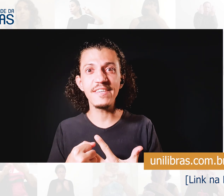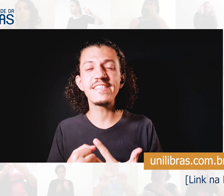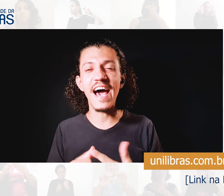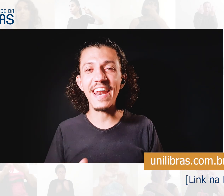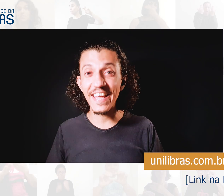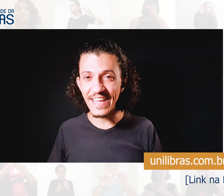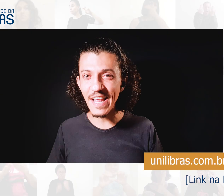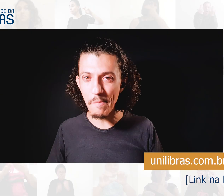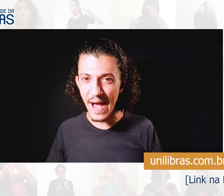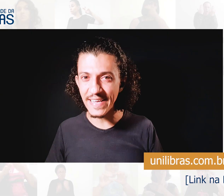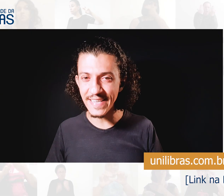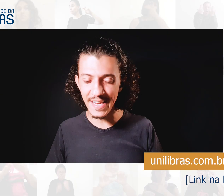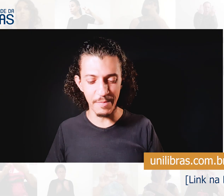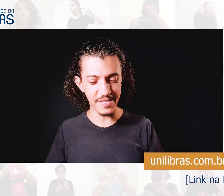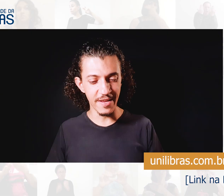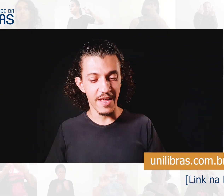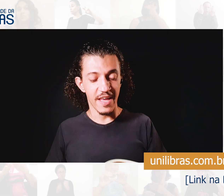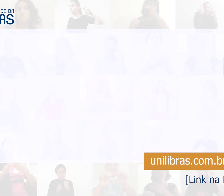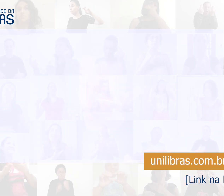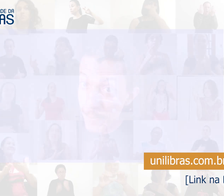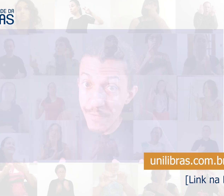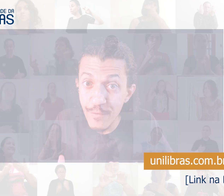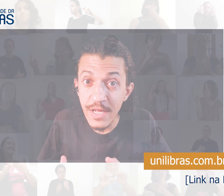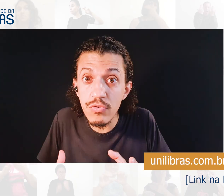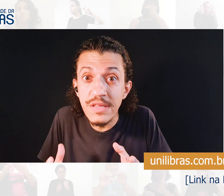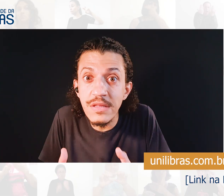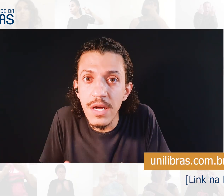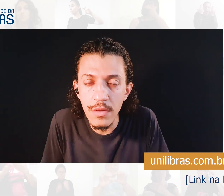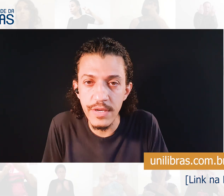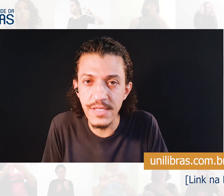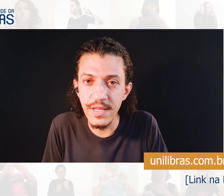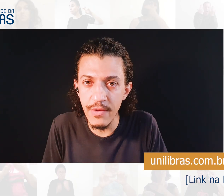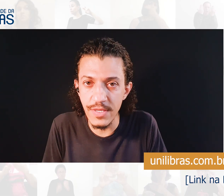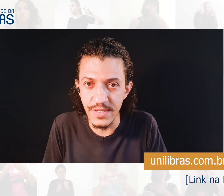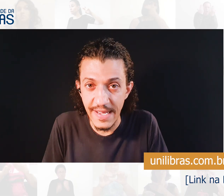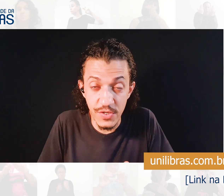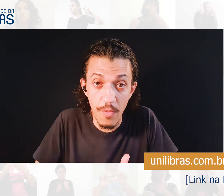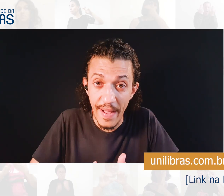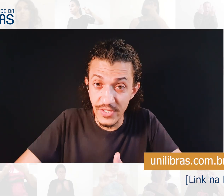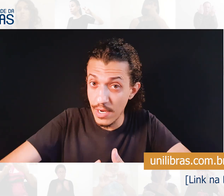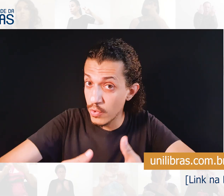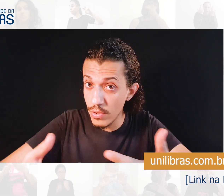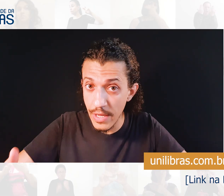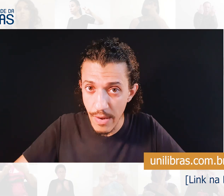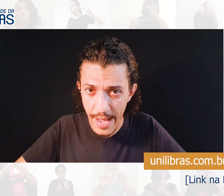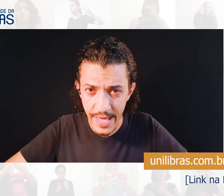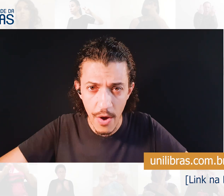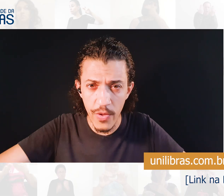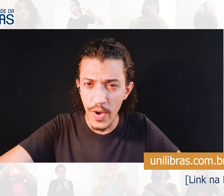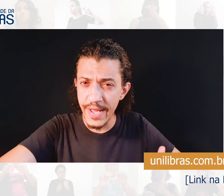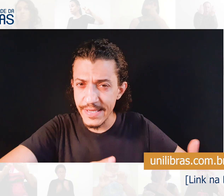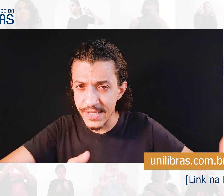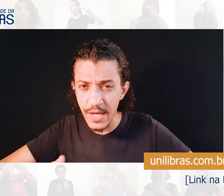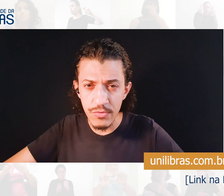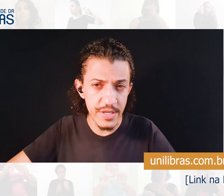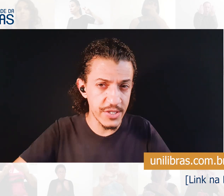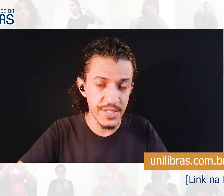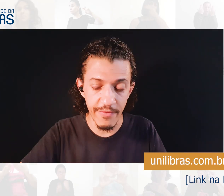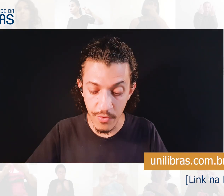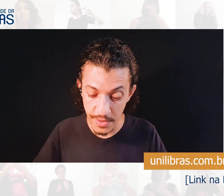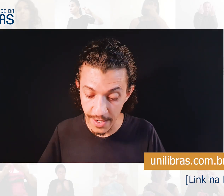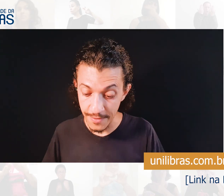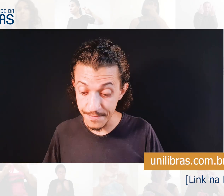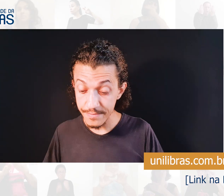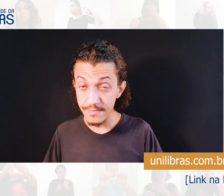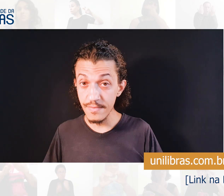e avançar ainda mais na Libras. Eu fui aprofundando tanto na escrita da língua de sinais, compartilhando tudo ali com a Raquel e organizando tudo que a gente